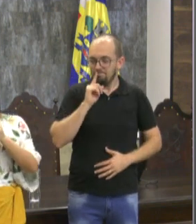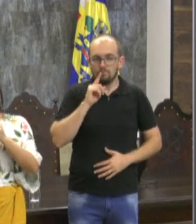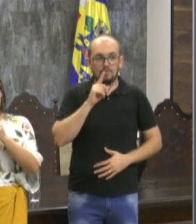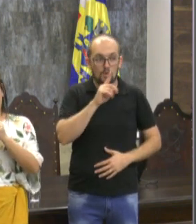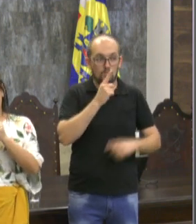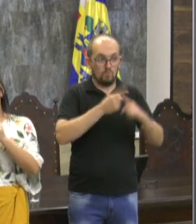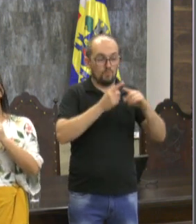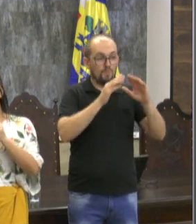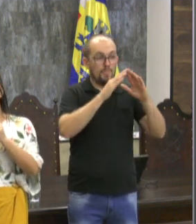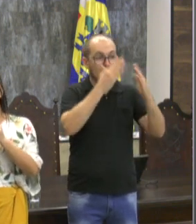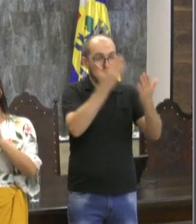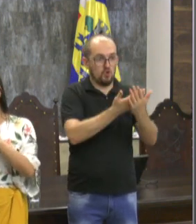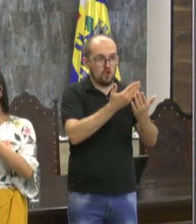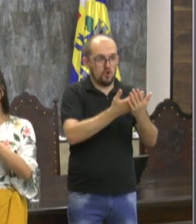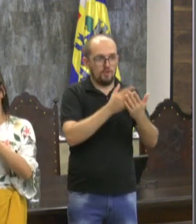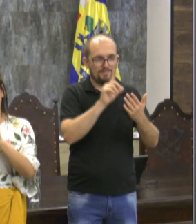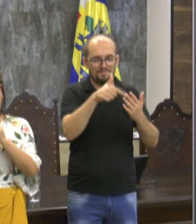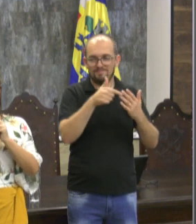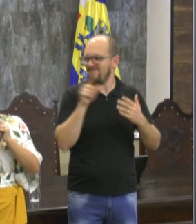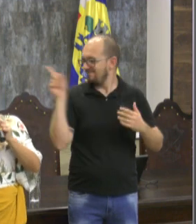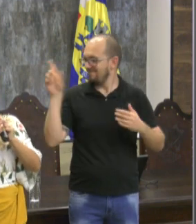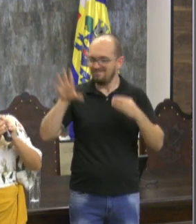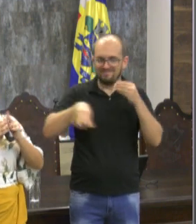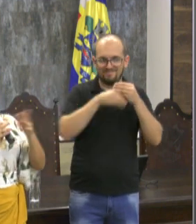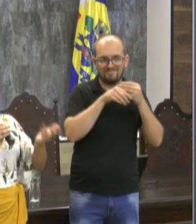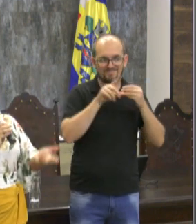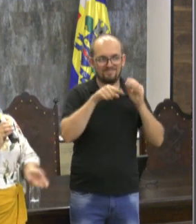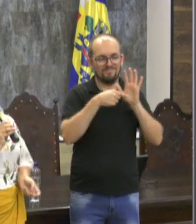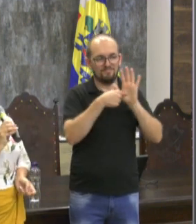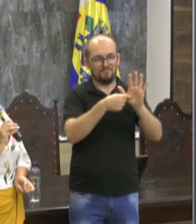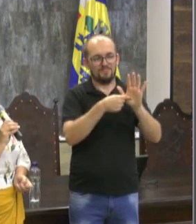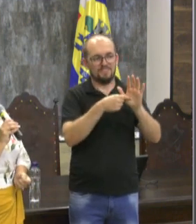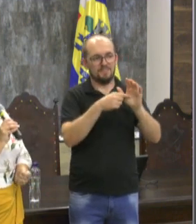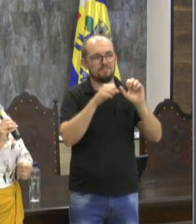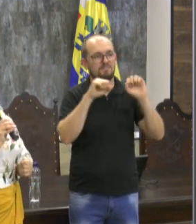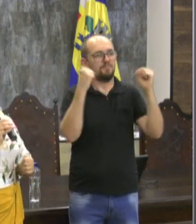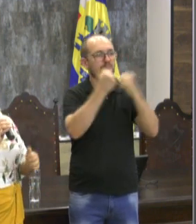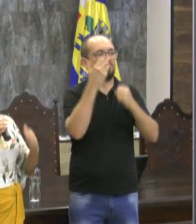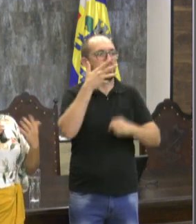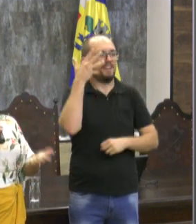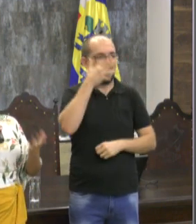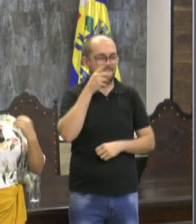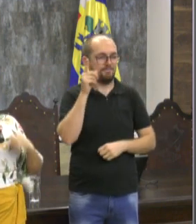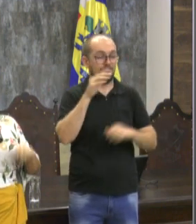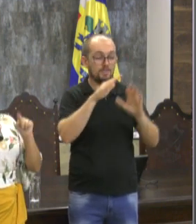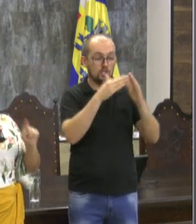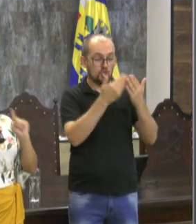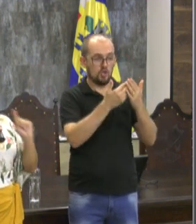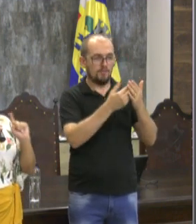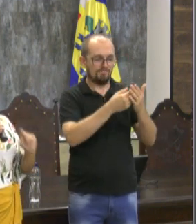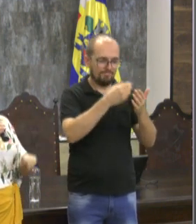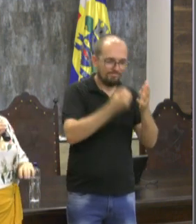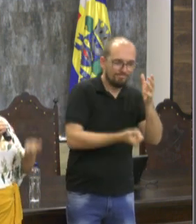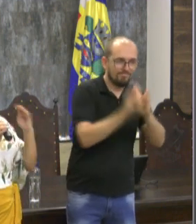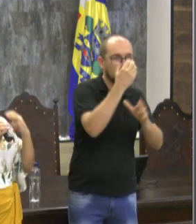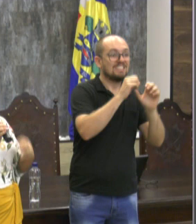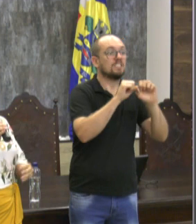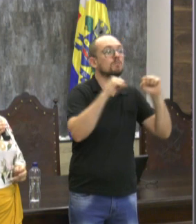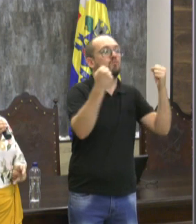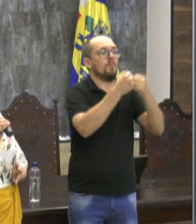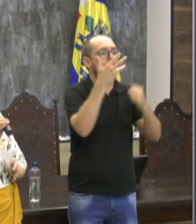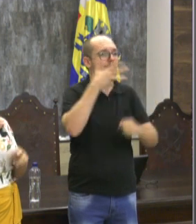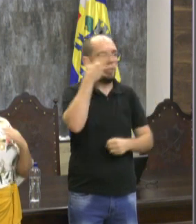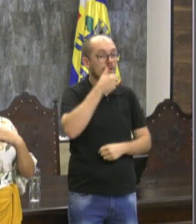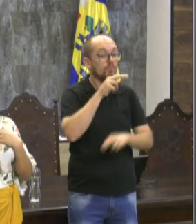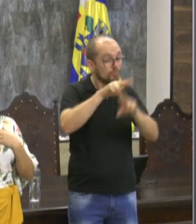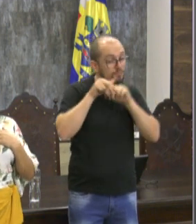escola, depois a Adriana no finalzinho vai falar um pouquinho dos simpósios, né? E a gente idealizou o simpósio por causa do Gustavo, ele é protagonista de